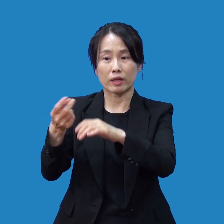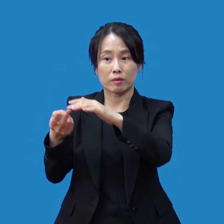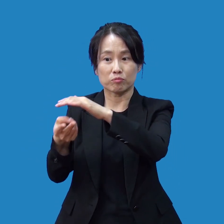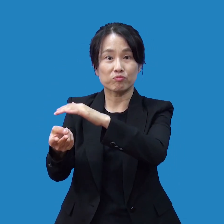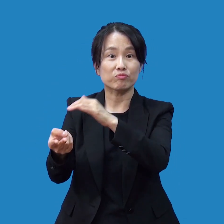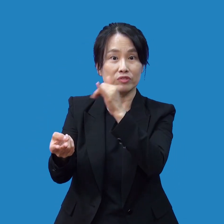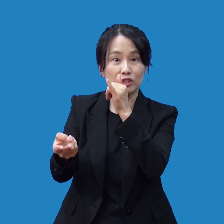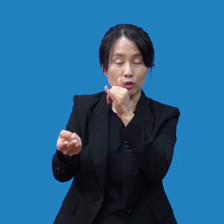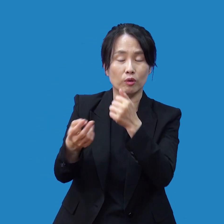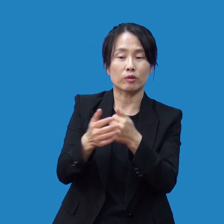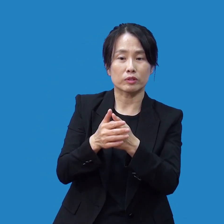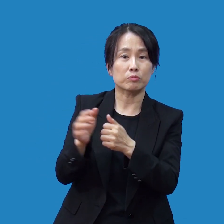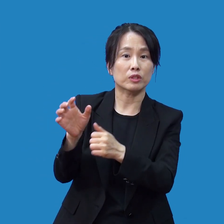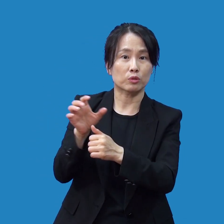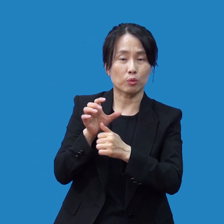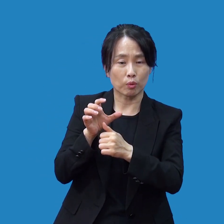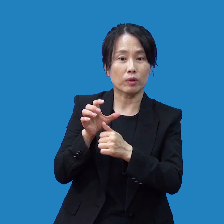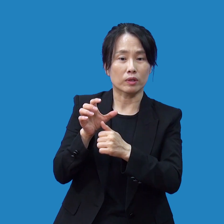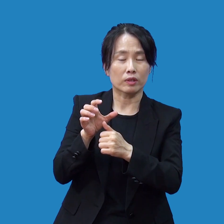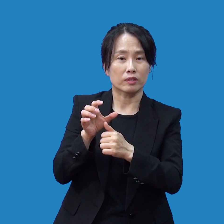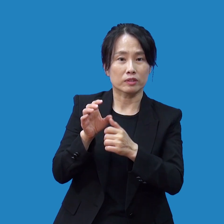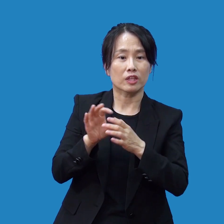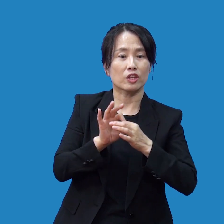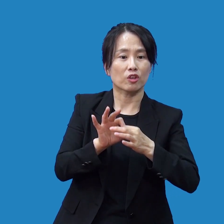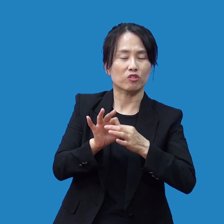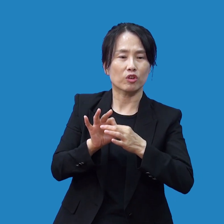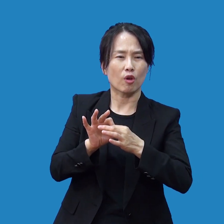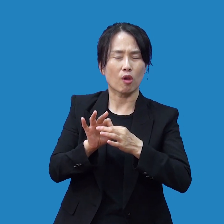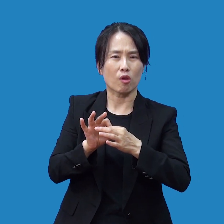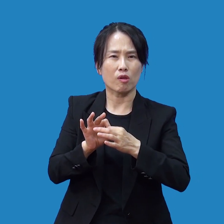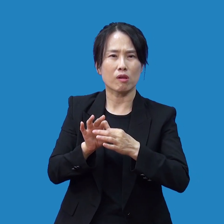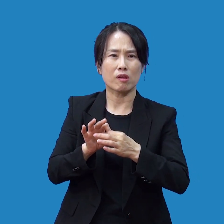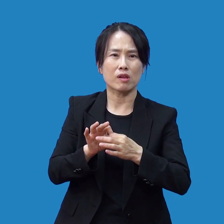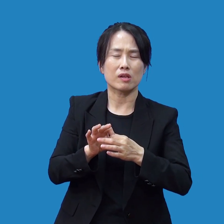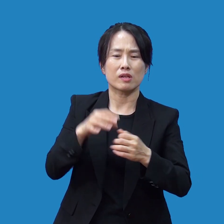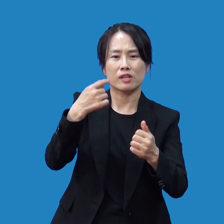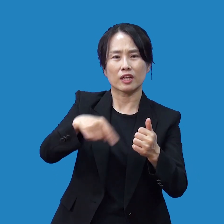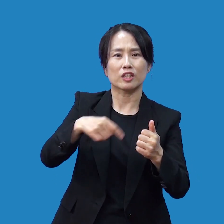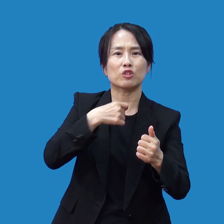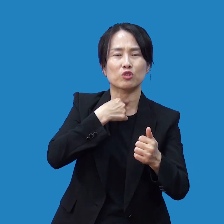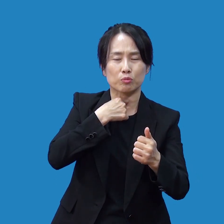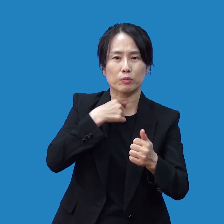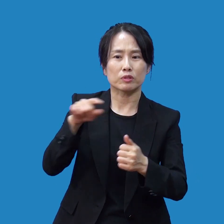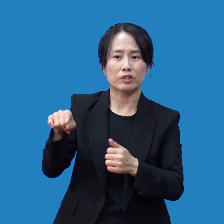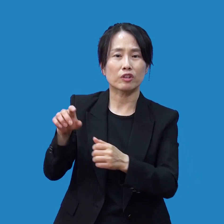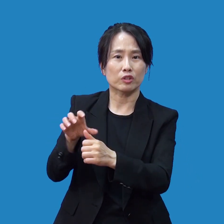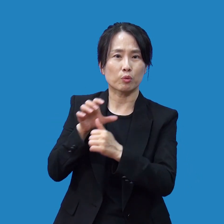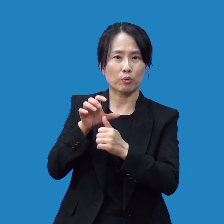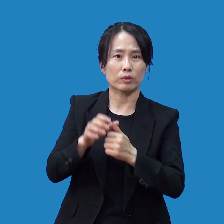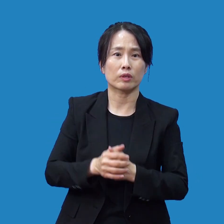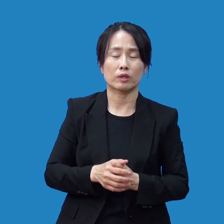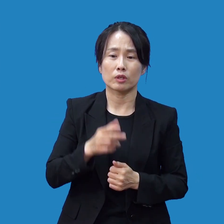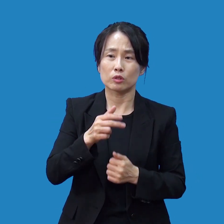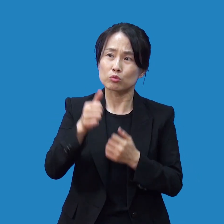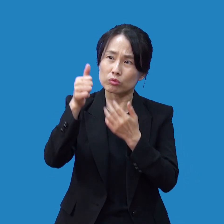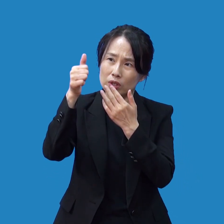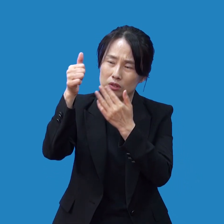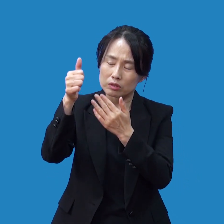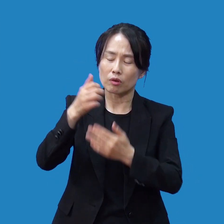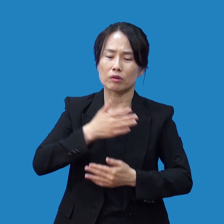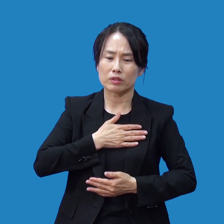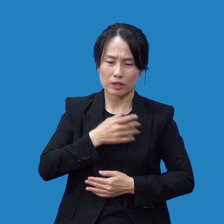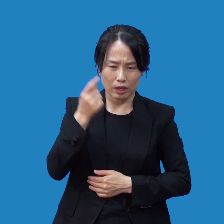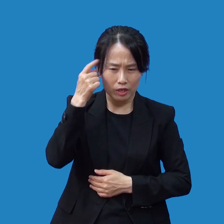그래서 인용을 하면 당장 이게 연결된다는 걸 알죠. 그 시편에 주께서 내 영혼을